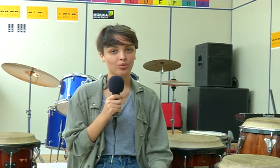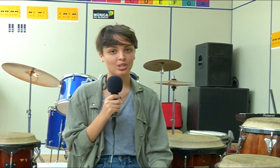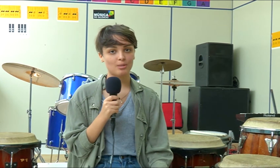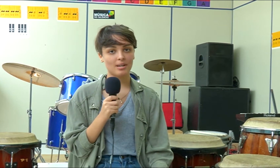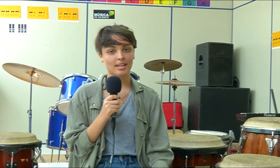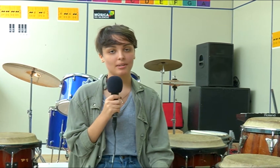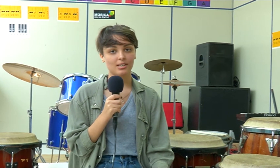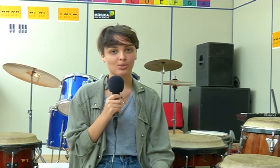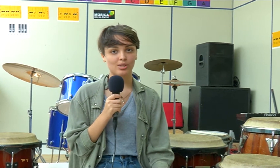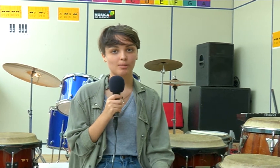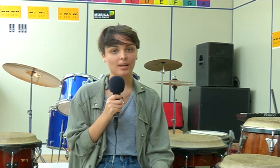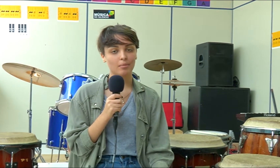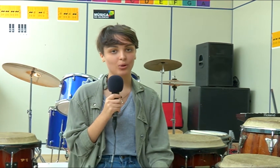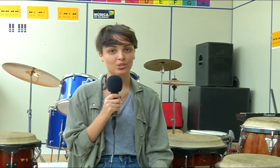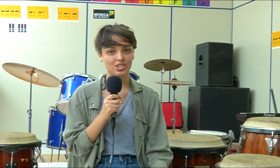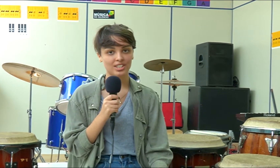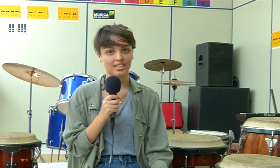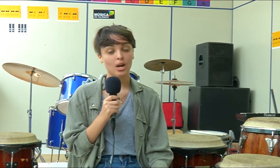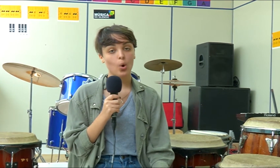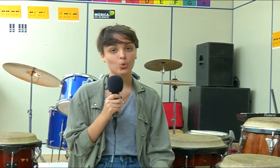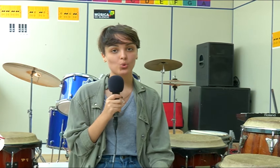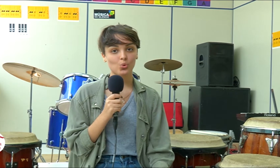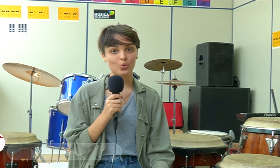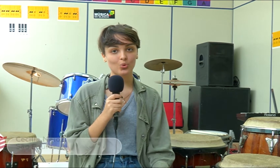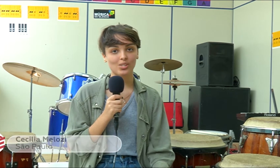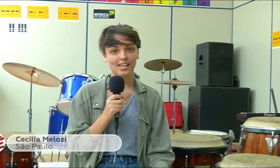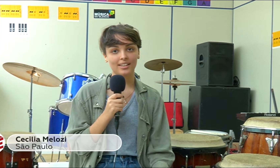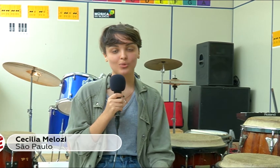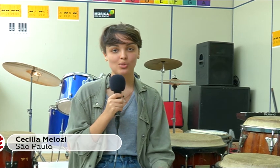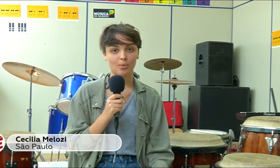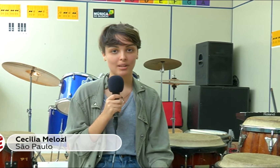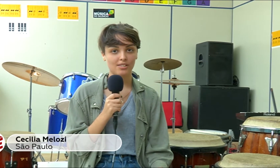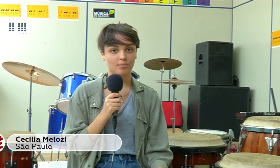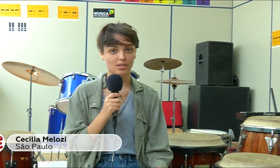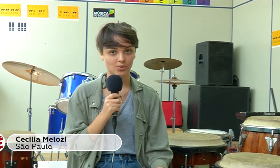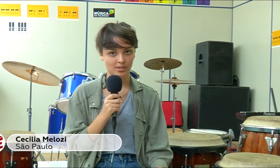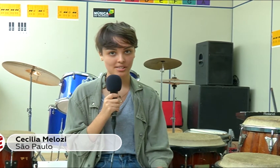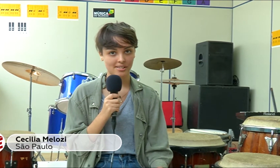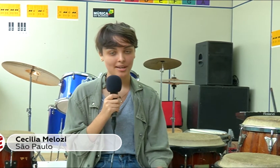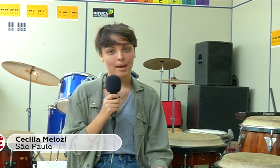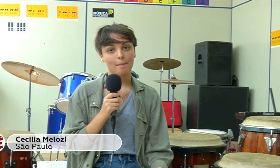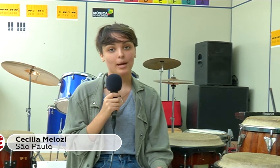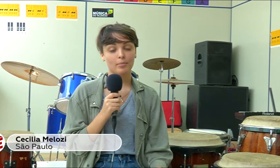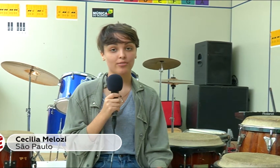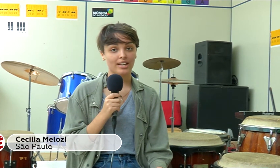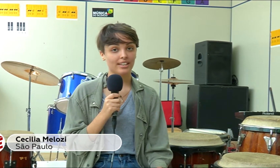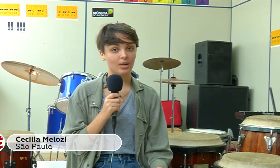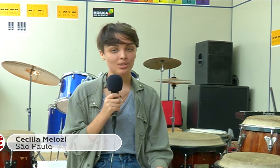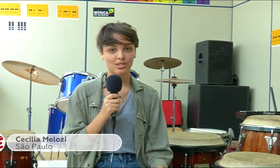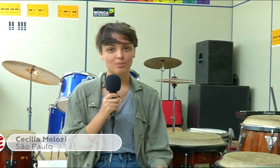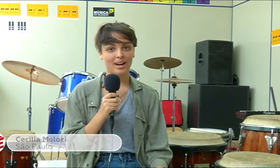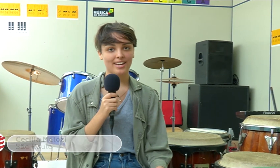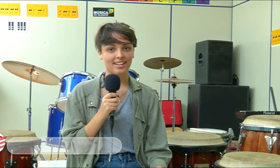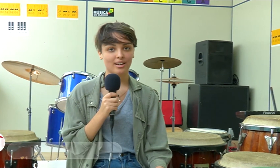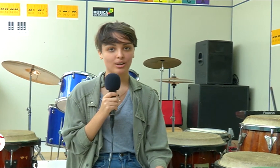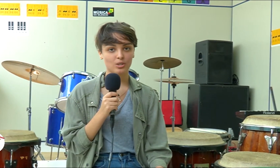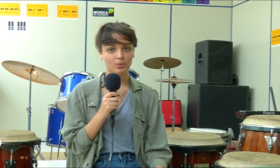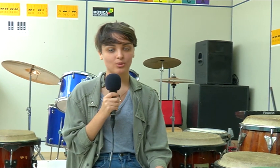Ouvintes percebem canções pela melodia, os surdos sentem o som pelas vibrações. Para provar que não existe barreira na hora de produzir